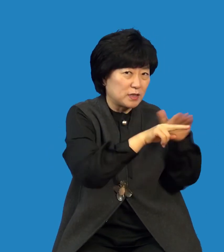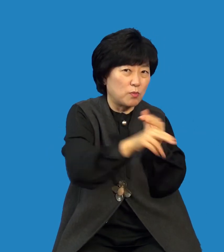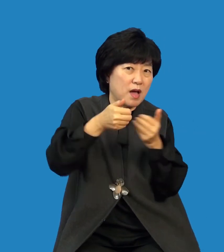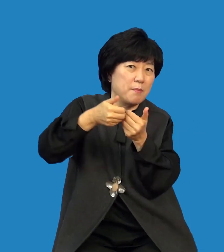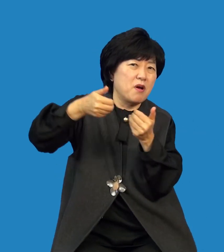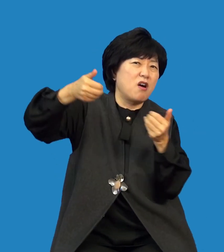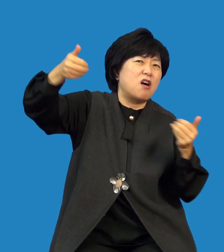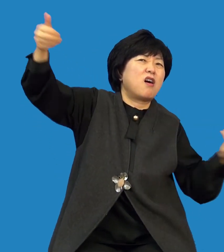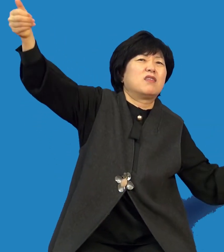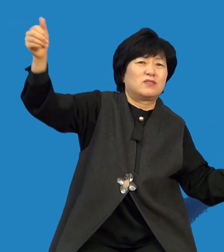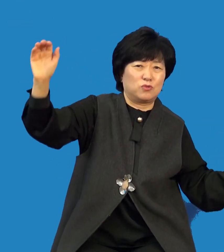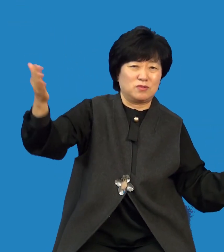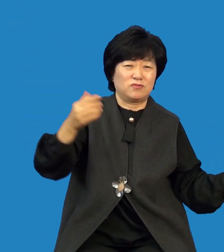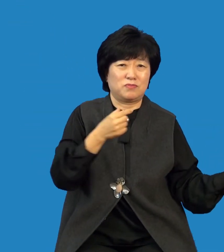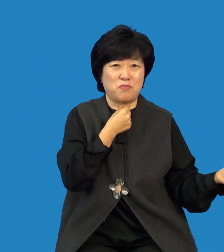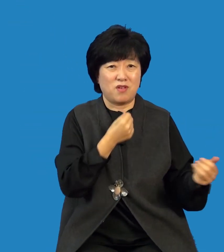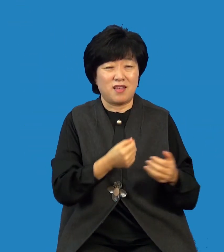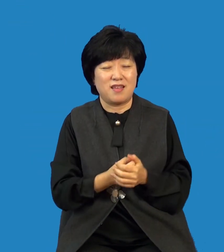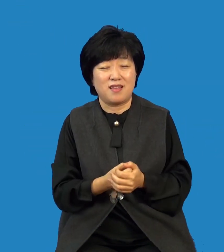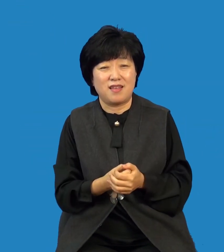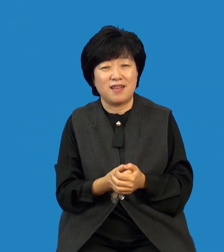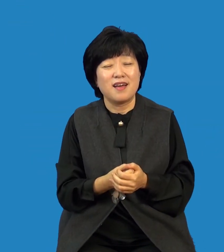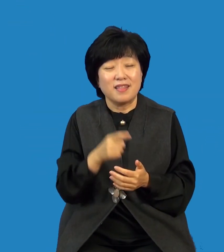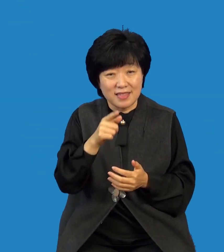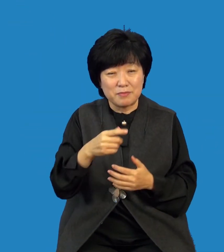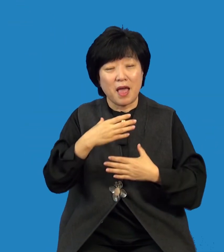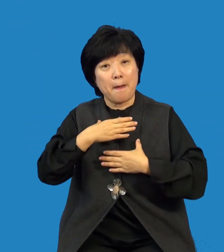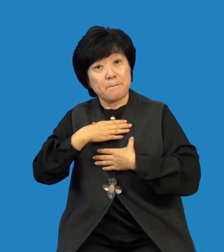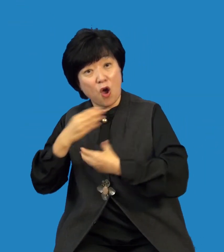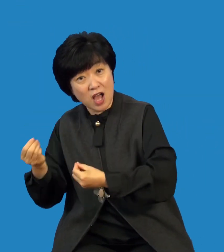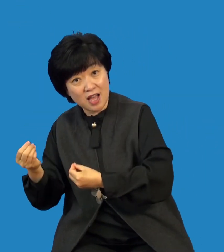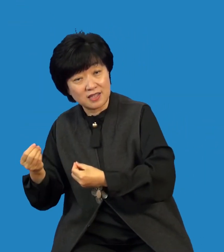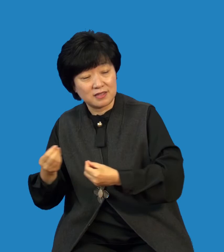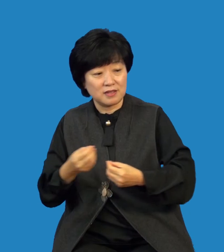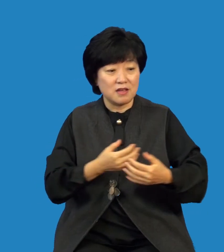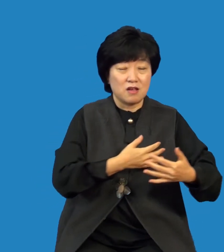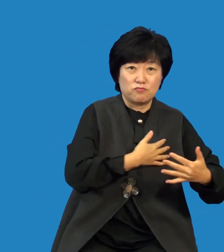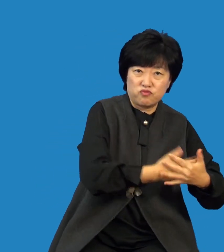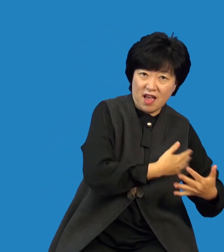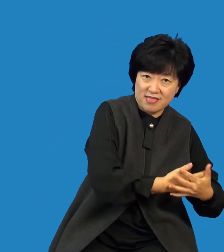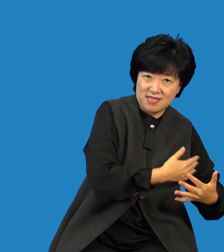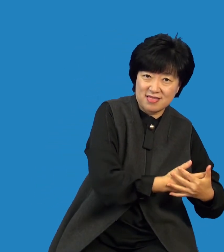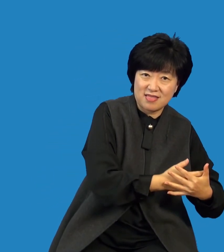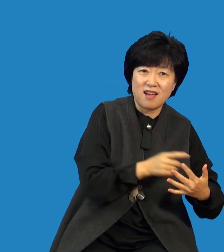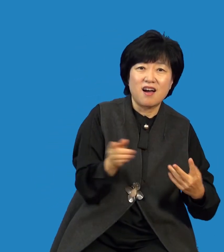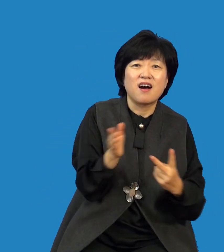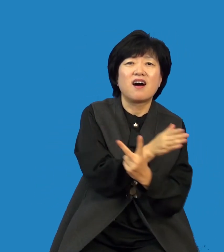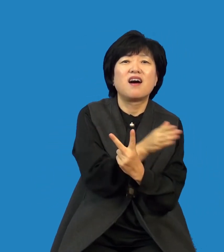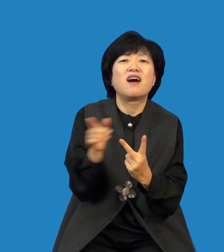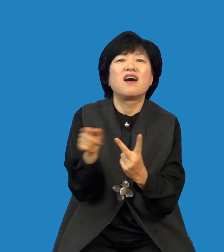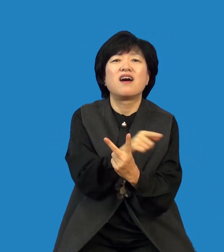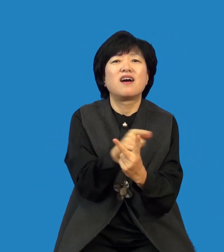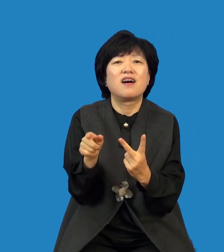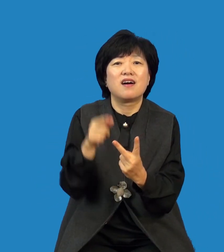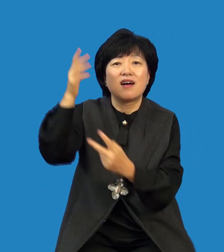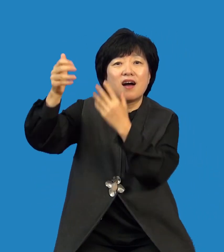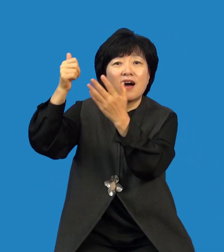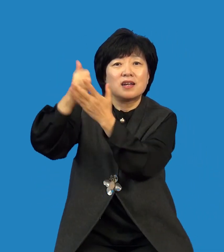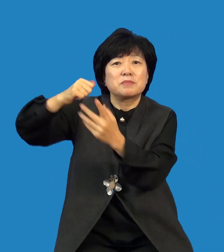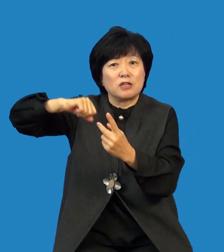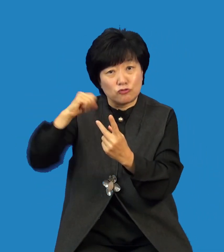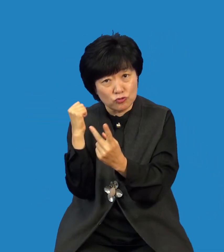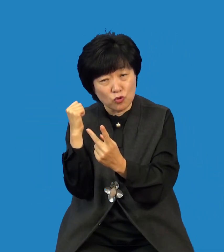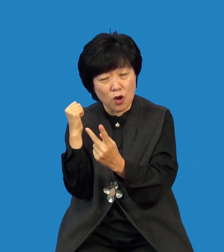갈려요. 왜냐하면 우리의 평안은 아버지가 계시다고 하는 것을 알 때만 주어지는 평안이거든. 아버지가 안